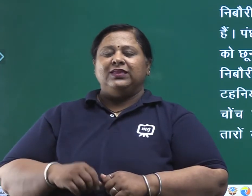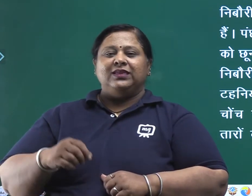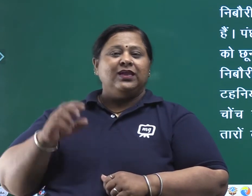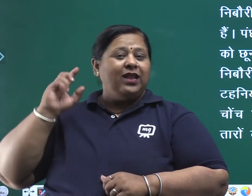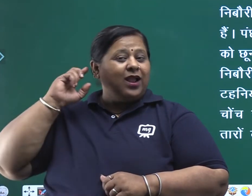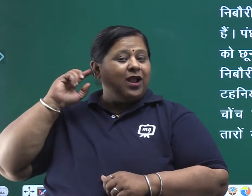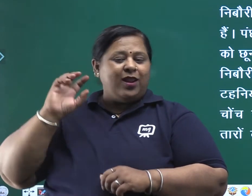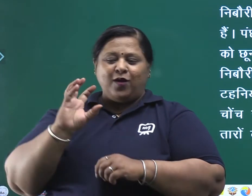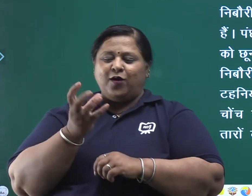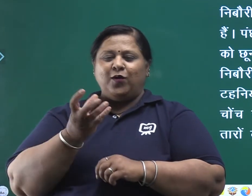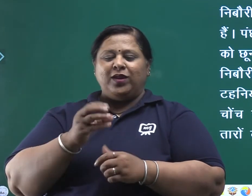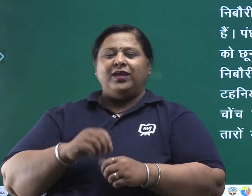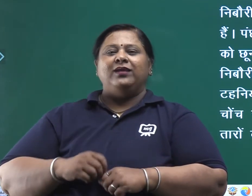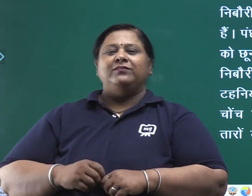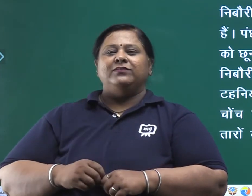कनक कटोरी की